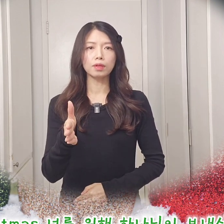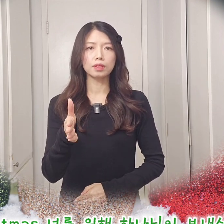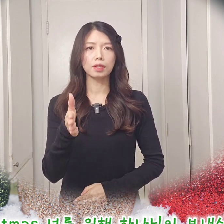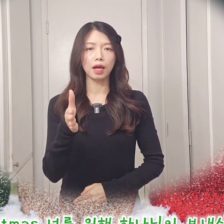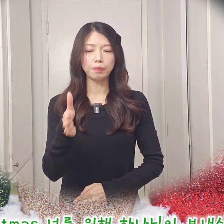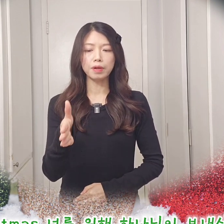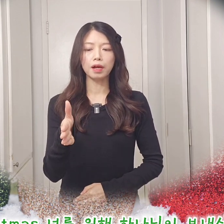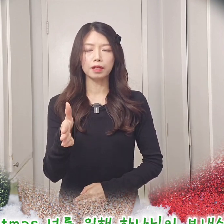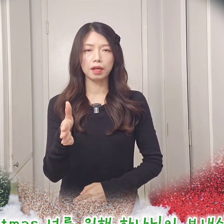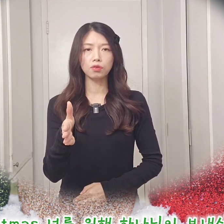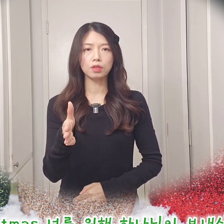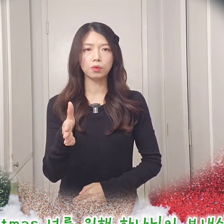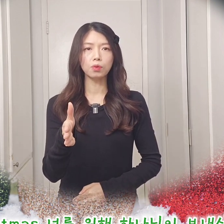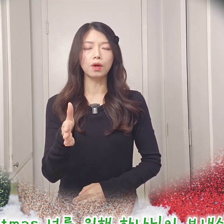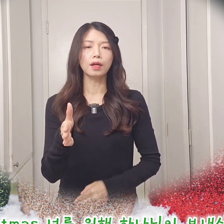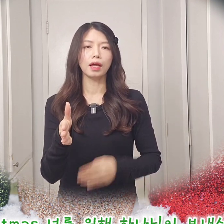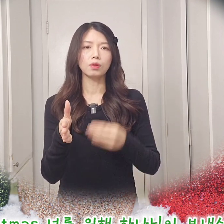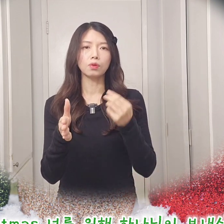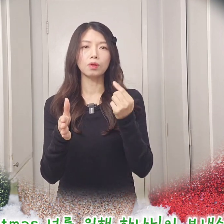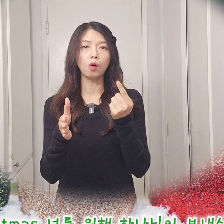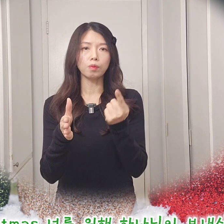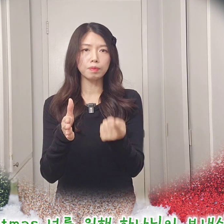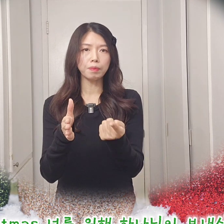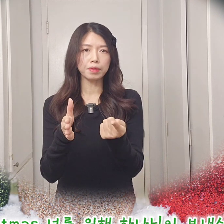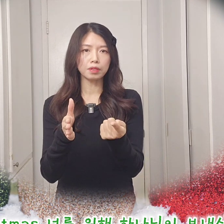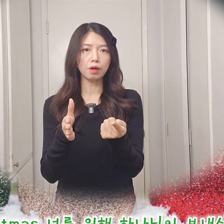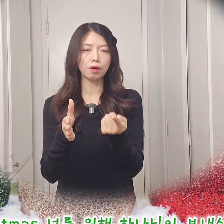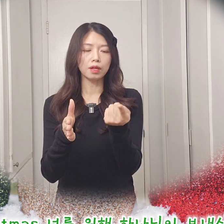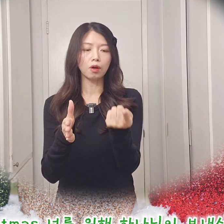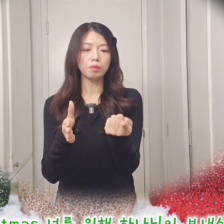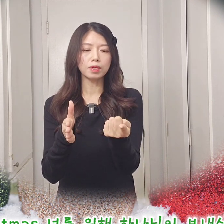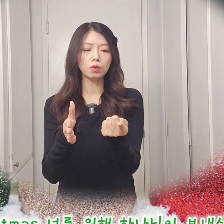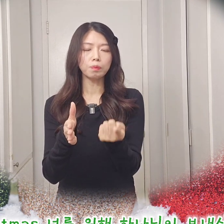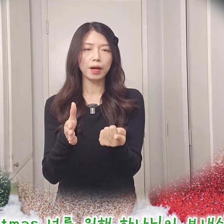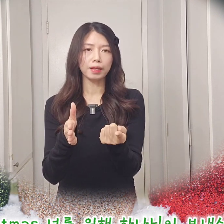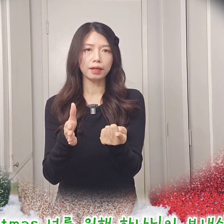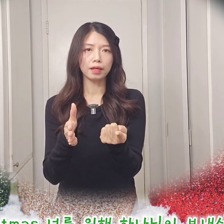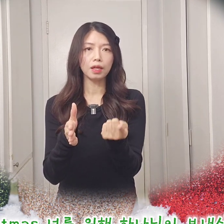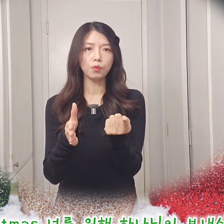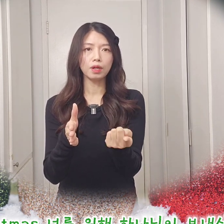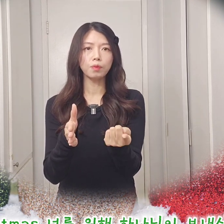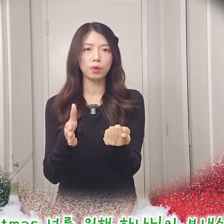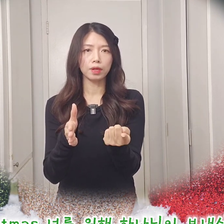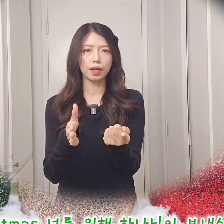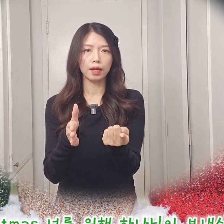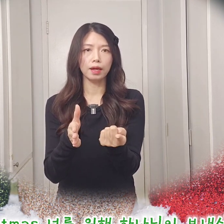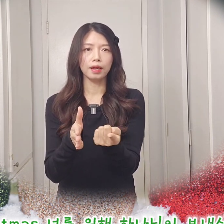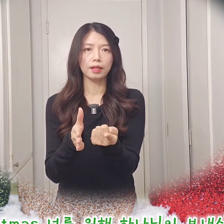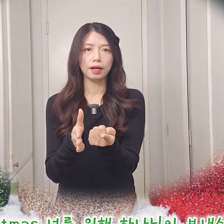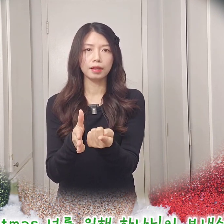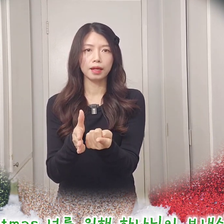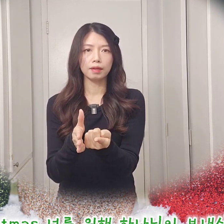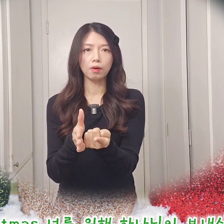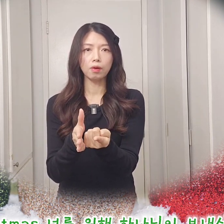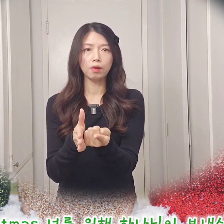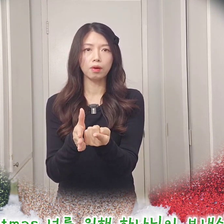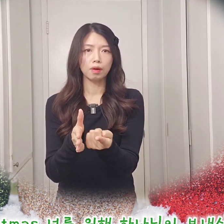손끝이 앞을 향하게 해주시고 다른 손은 검지만 펴셔서 검지의 손바닥이 위를 보이게, 이 상태에서